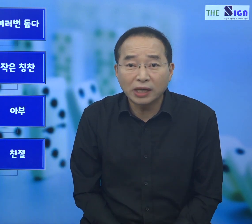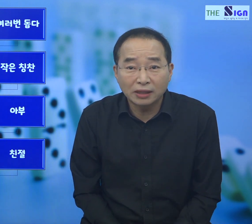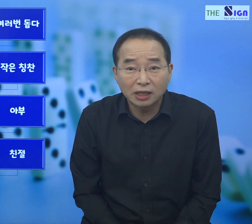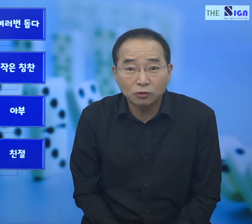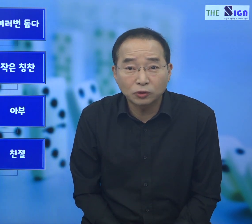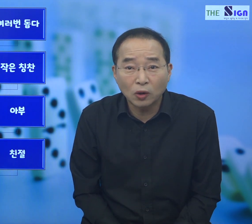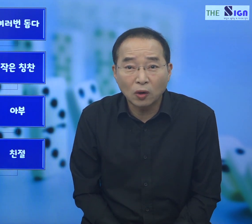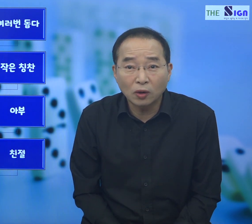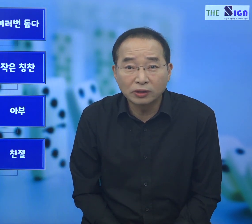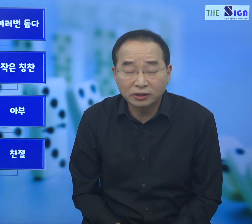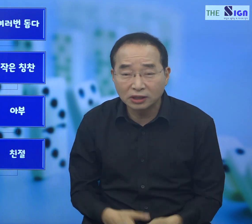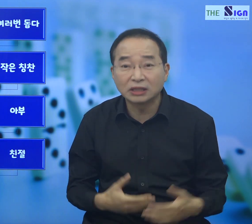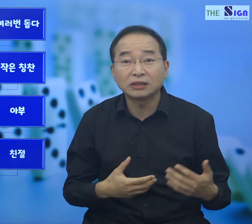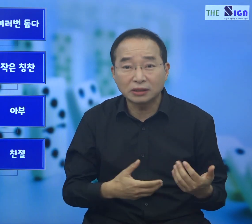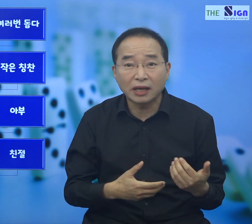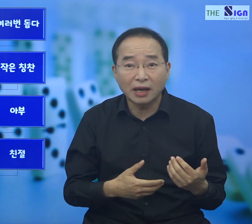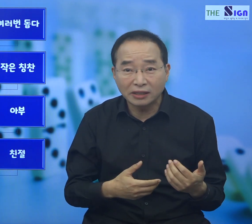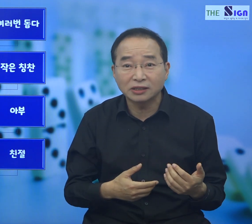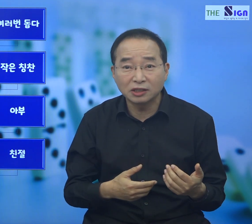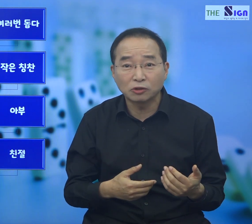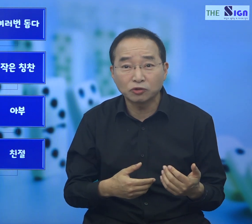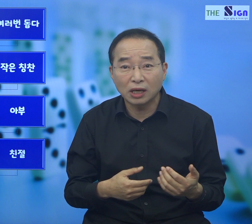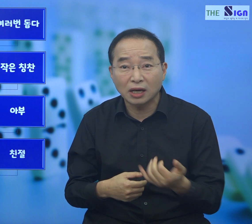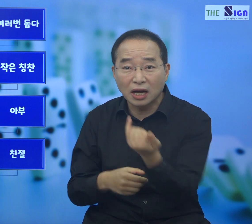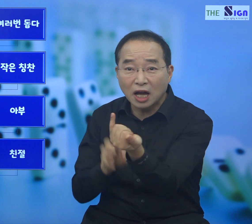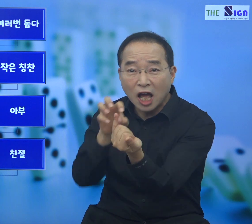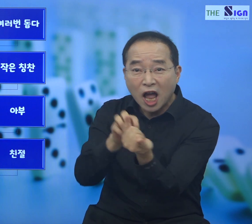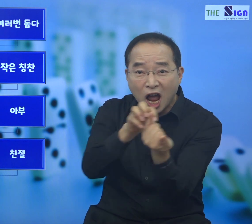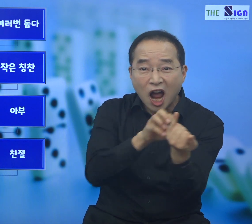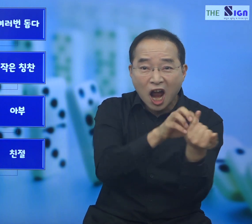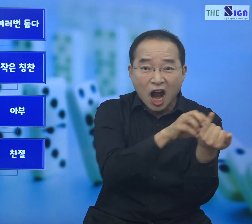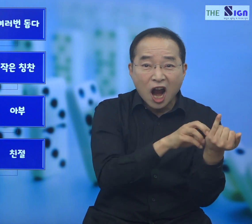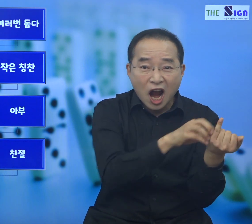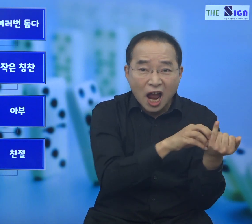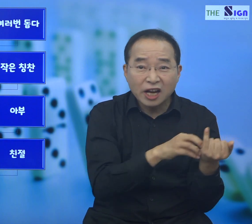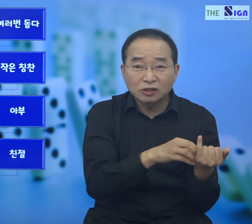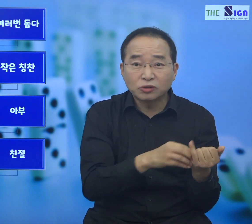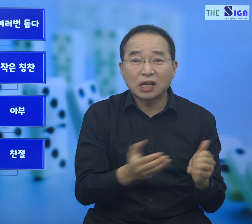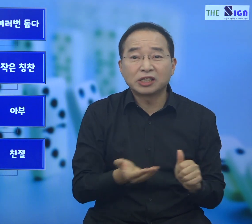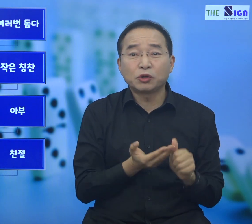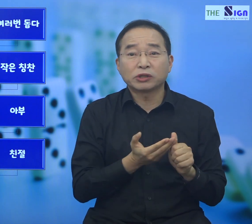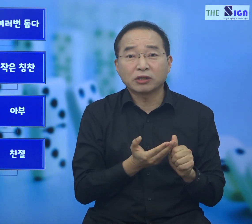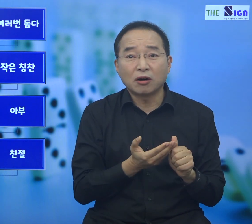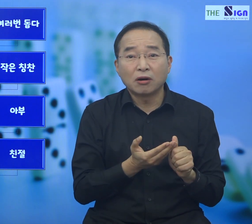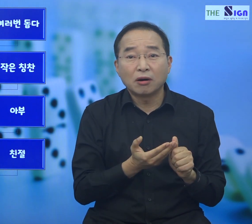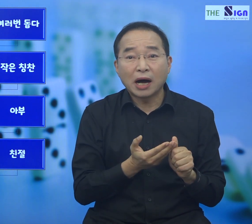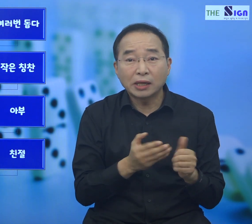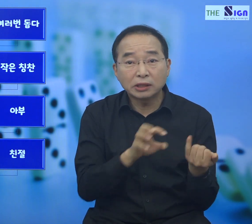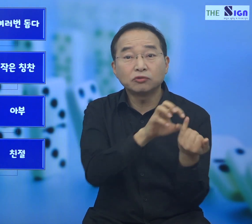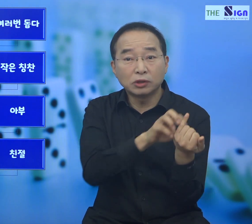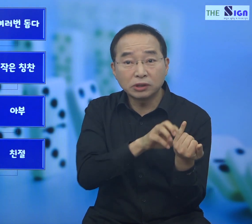한다고 그러죠. 그때 쓰는 것 중에 하나가 해가지고 얘를 키웠어. 할 때도 이걸